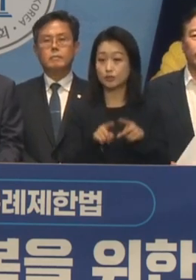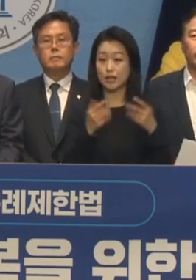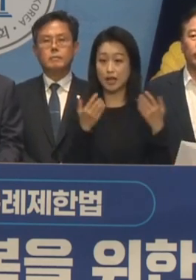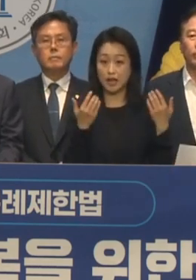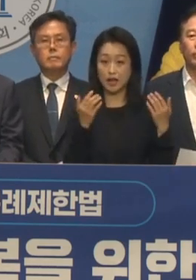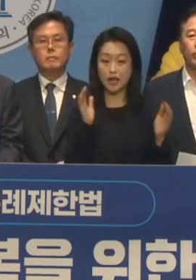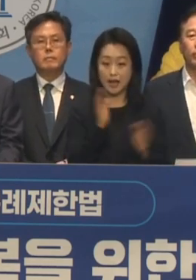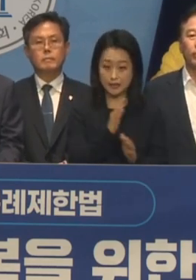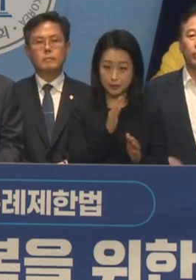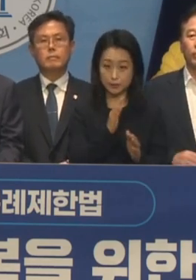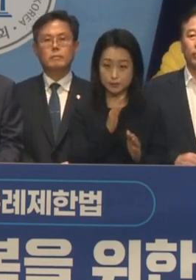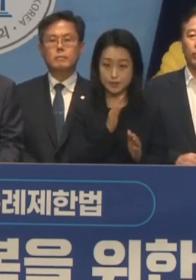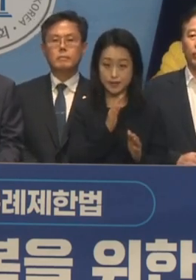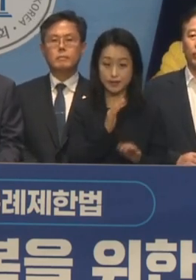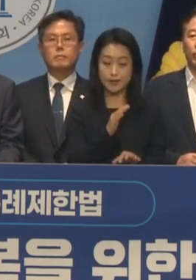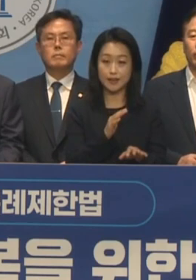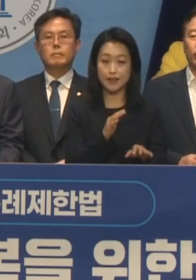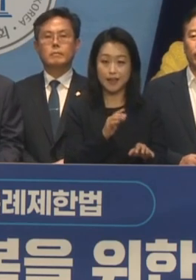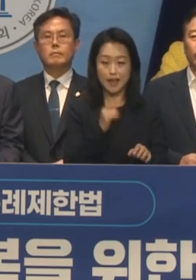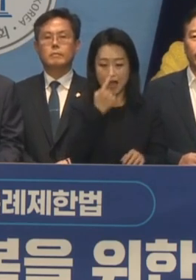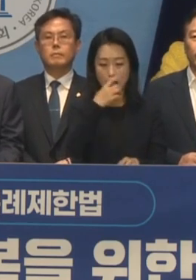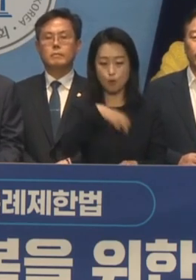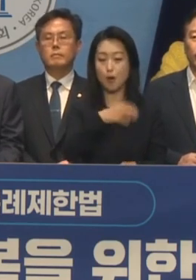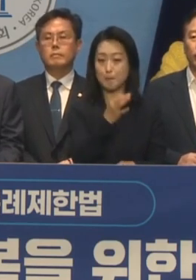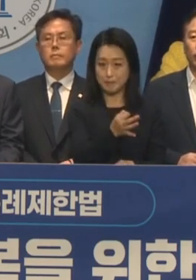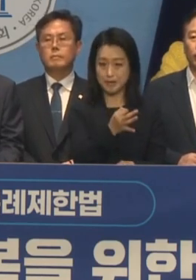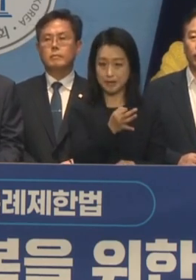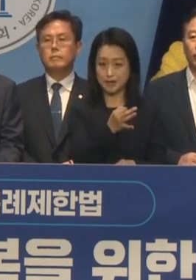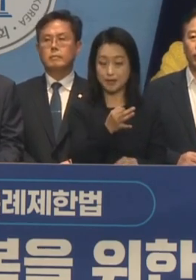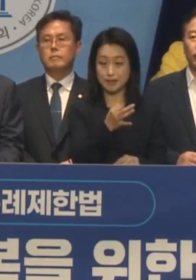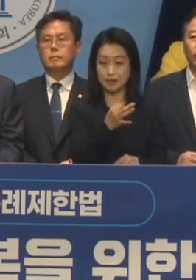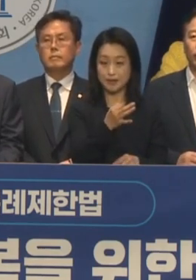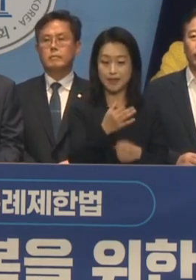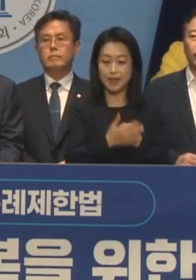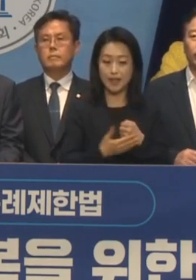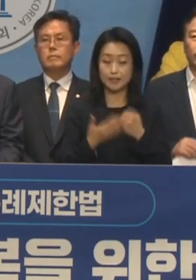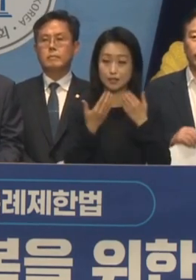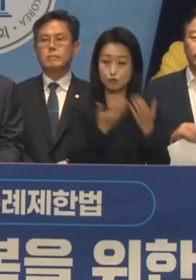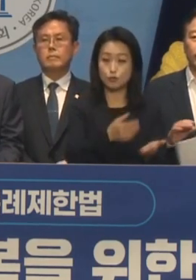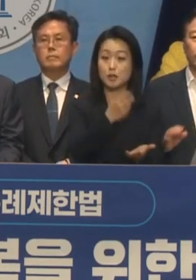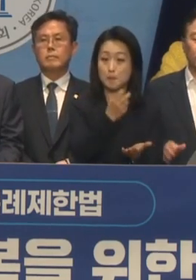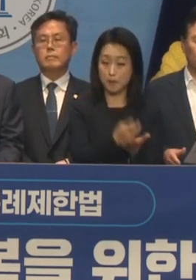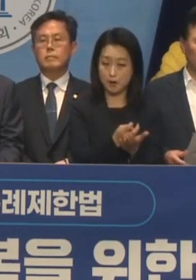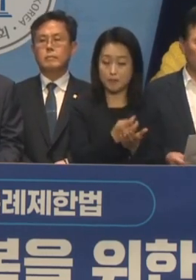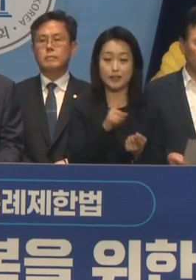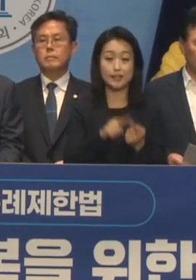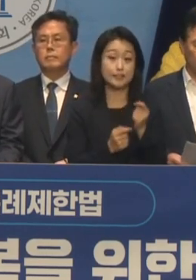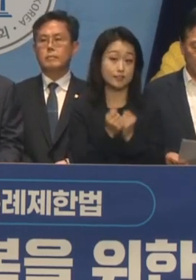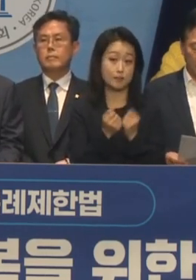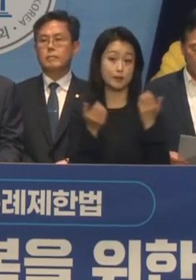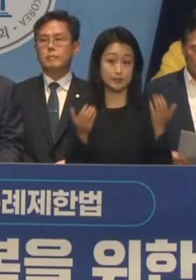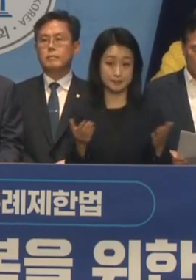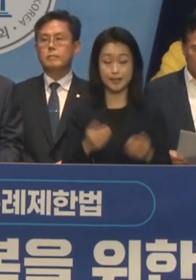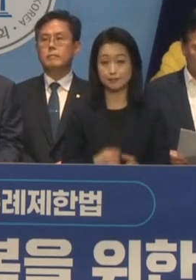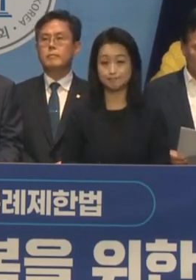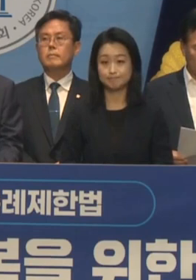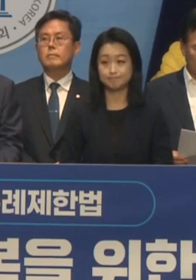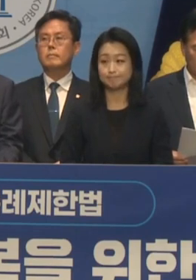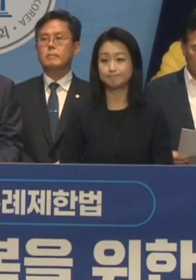예체능 학원비 세액공제 내용을 담은 소득세법 일부 개정 법률안에 대해